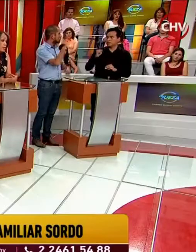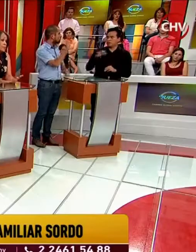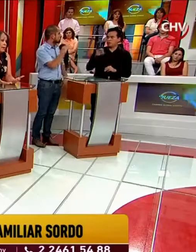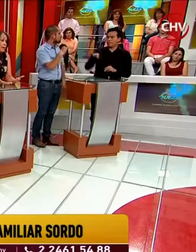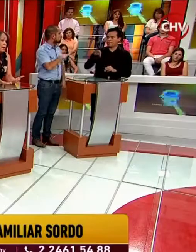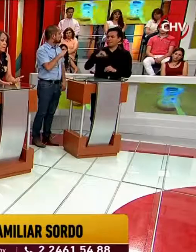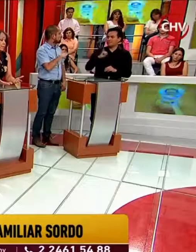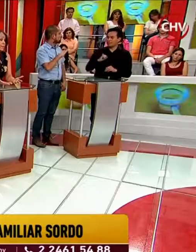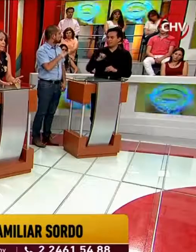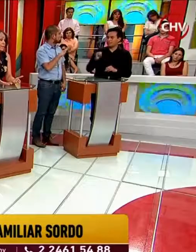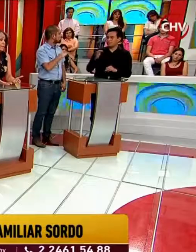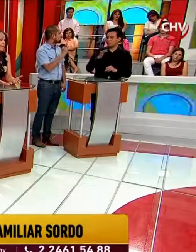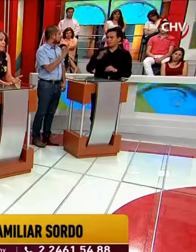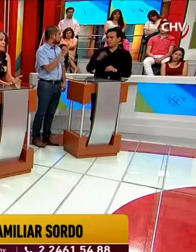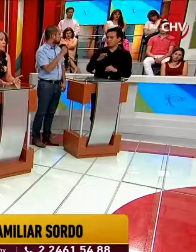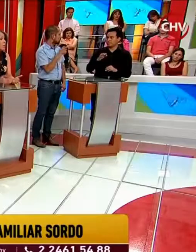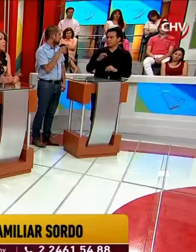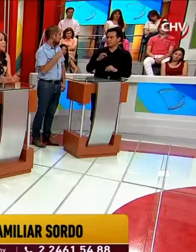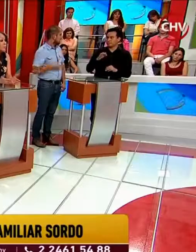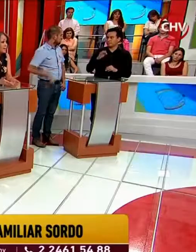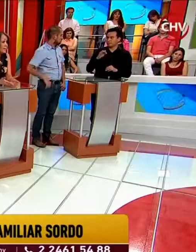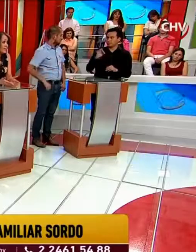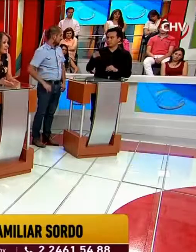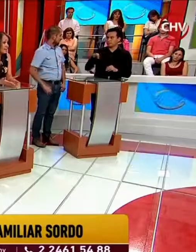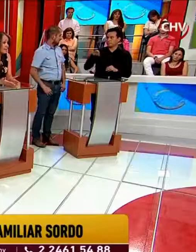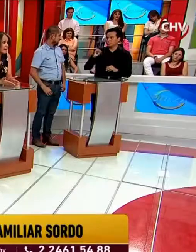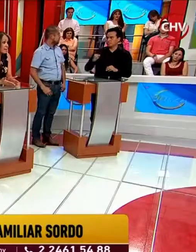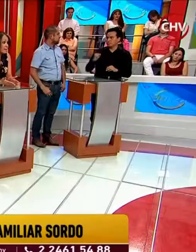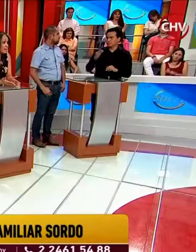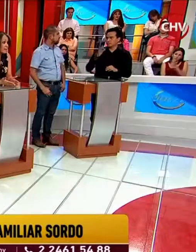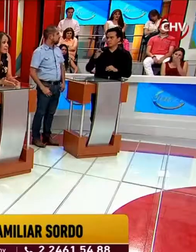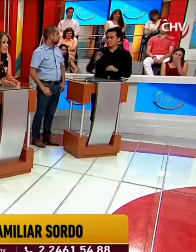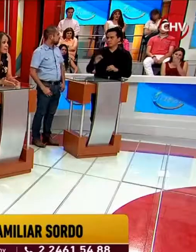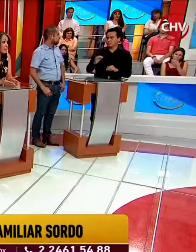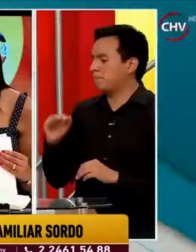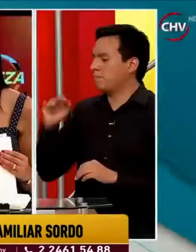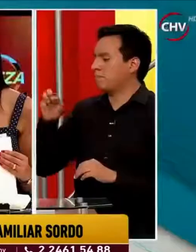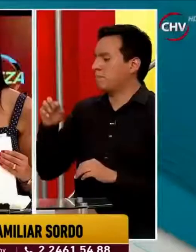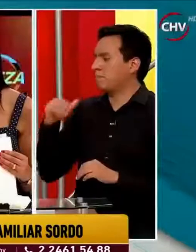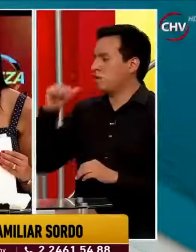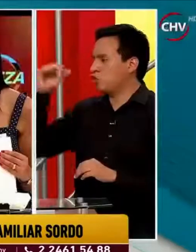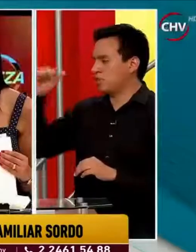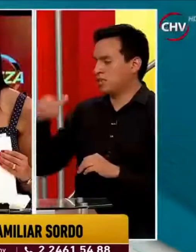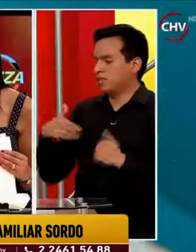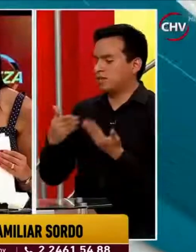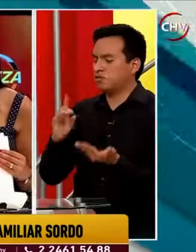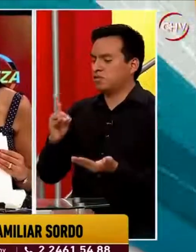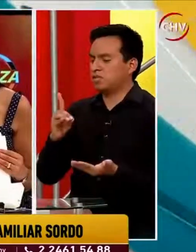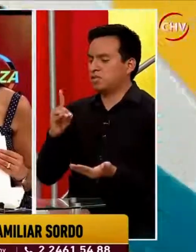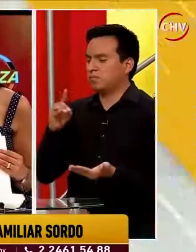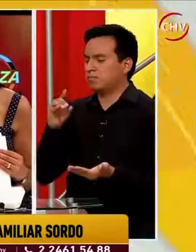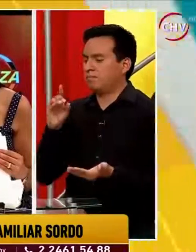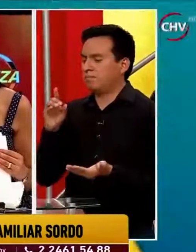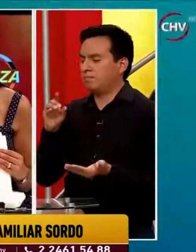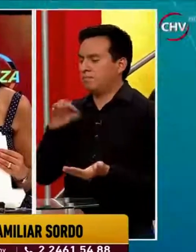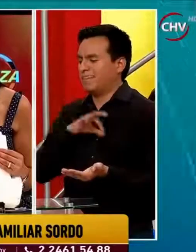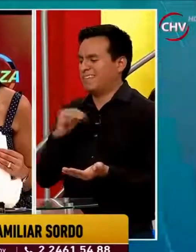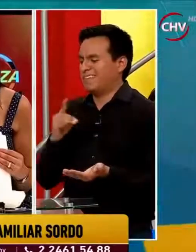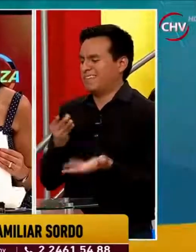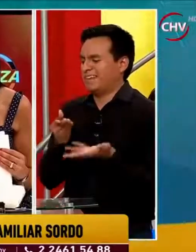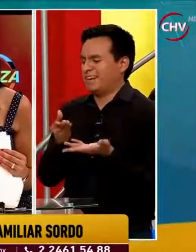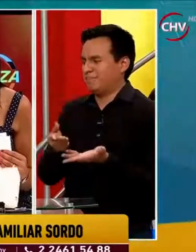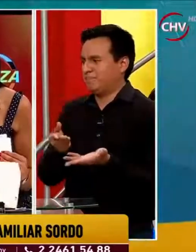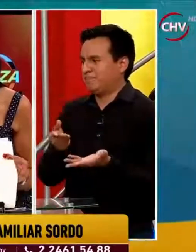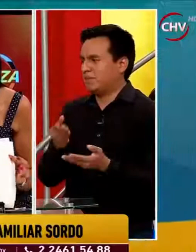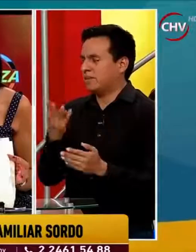mi papá, cuando cumplió mayoría de edad, le tuvieron que dar su pensión de invalidez. Y tuvieron que hacer... tenía que ir cada tres